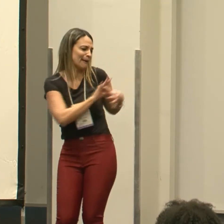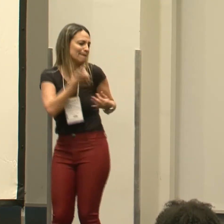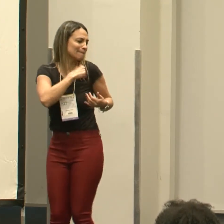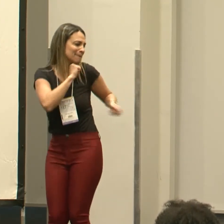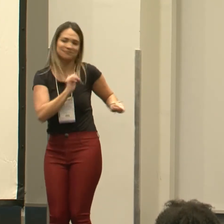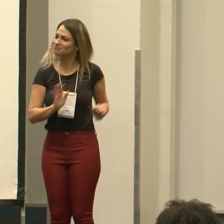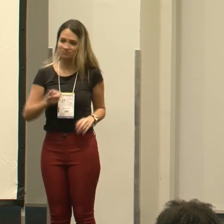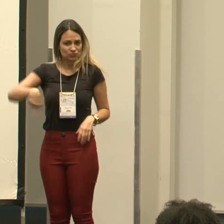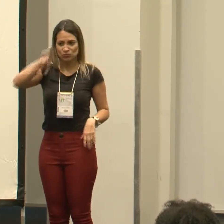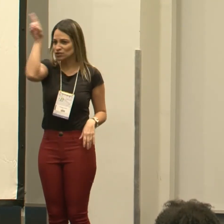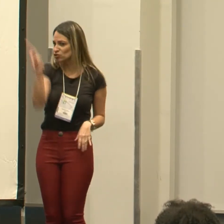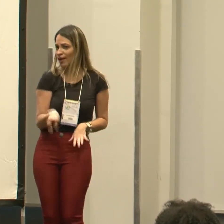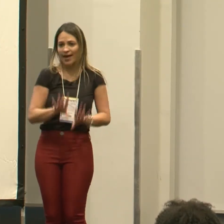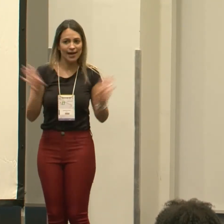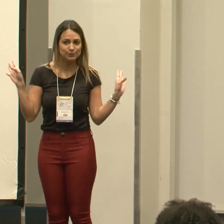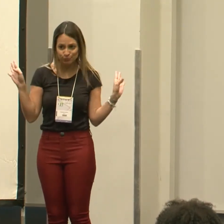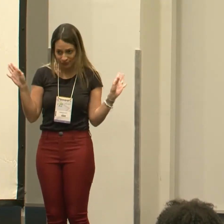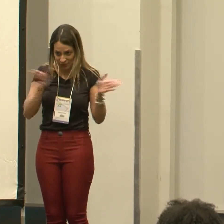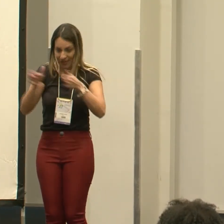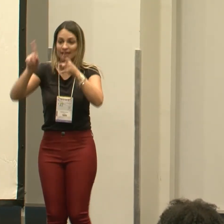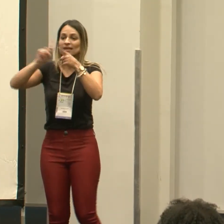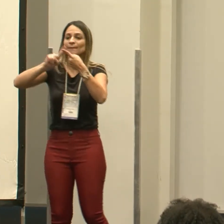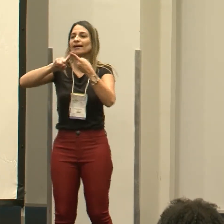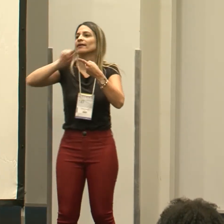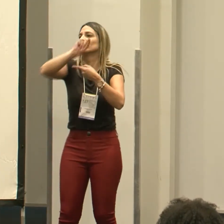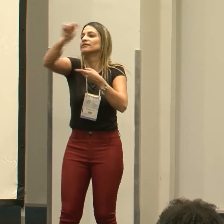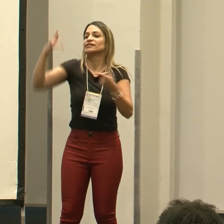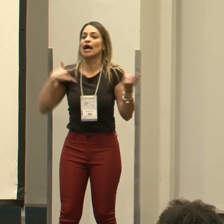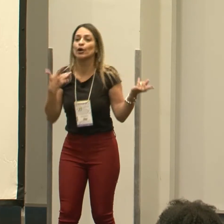isso. Ela tem o direito, pode levar o intérprete.